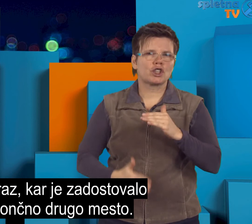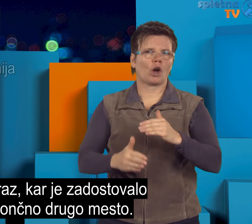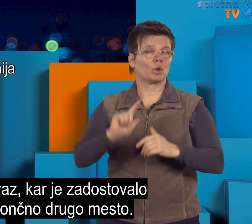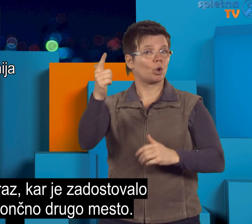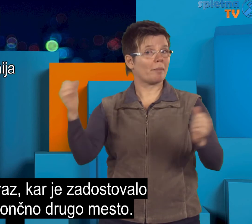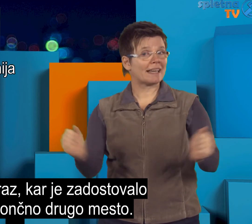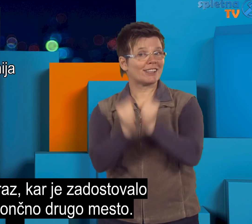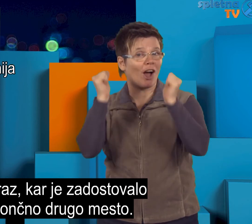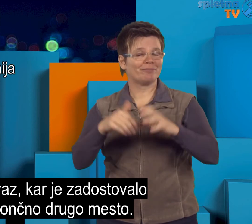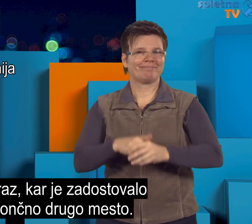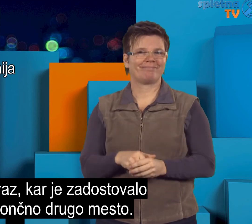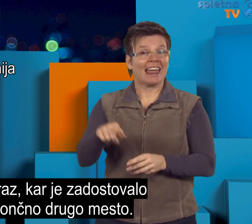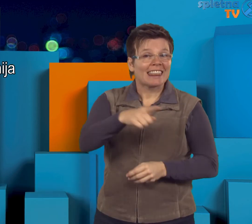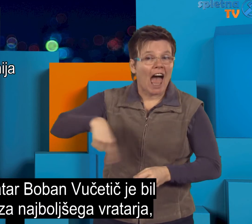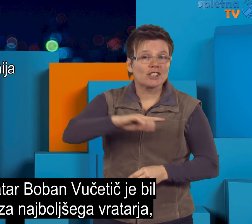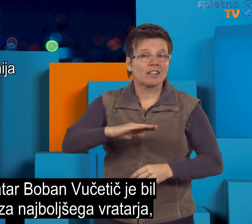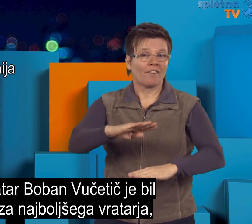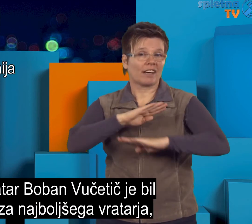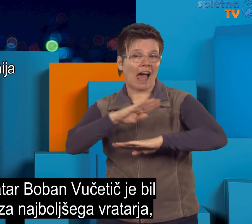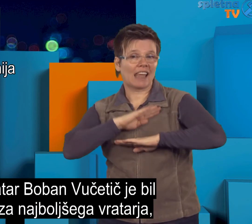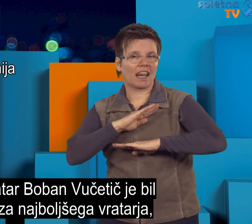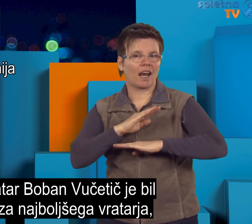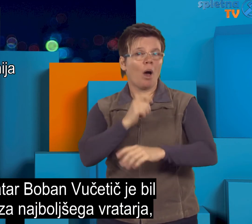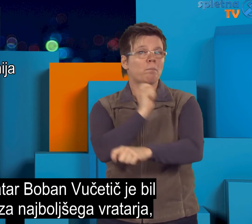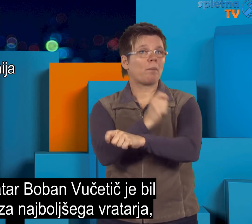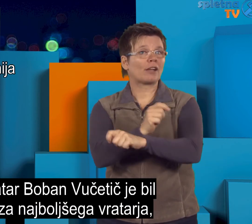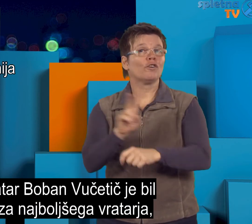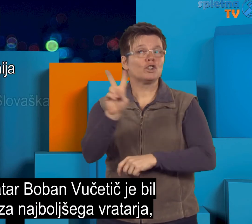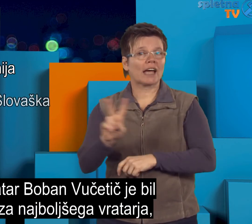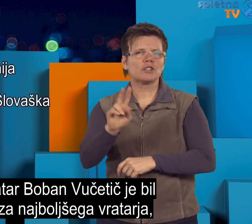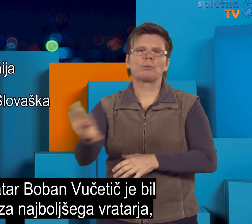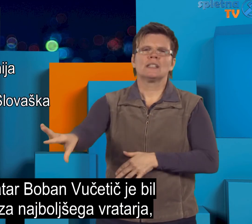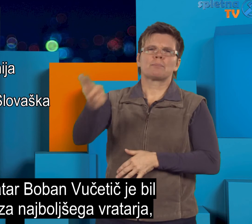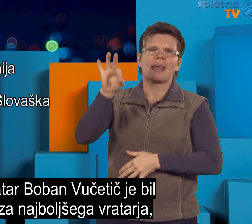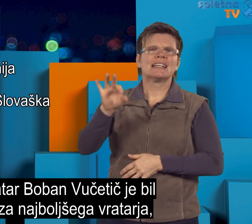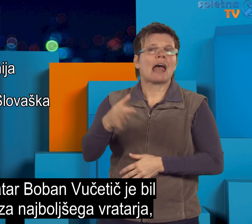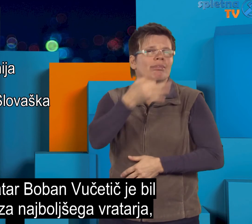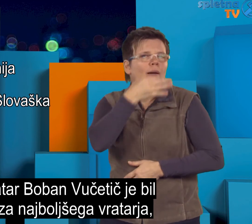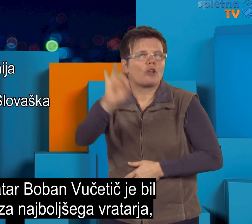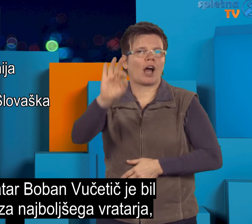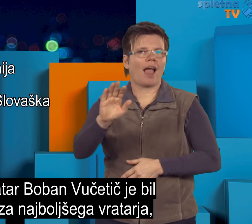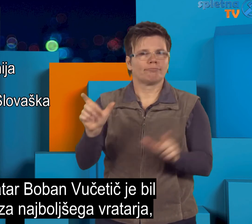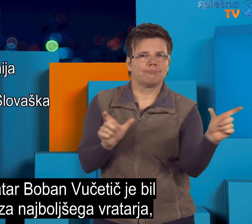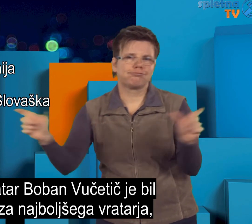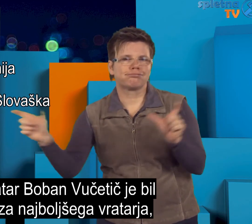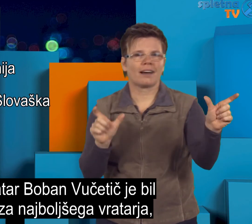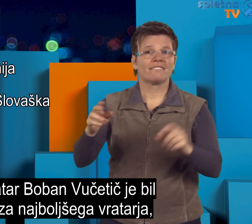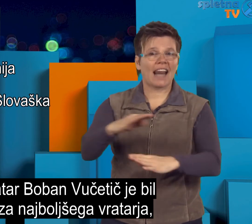mesto. Naš vratar Boban Vučetić je bil izbran za najboljšega vratarja, saj je v 4 minutah